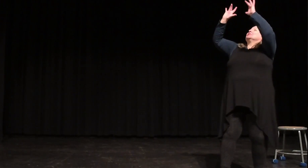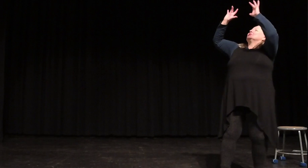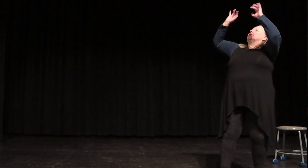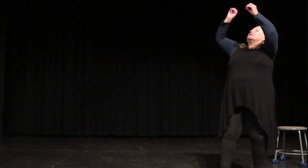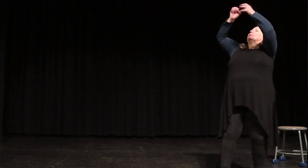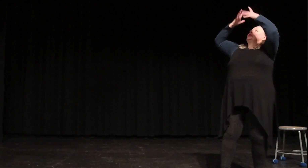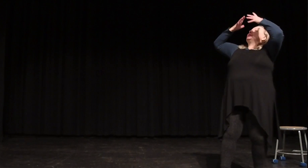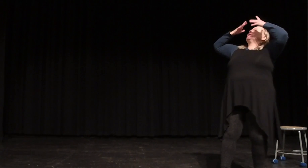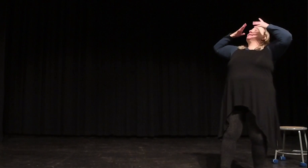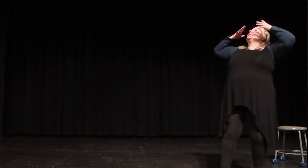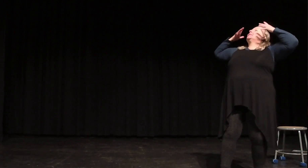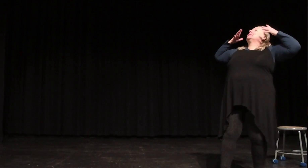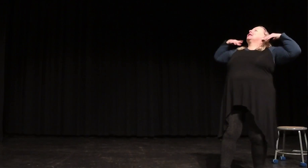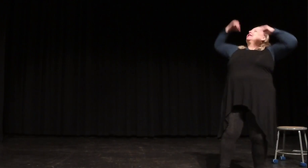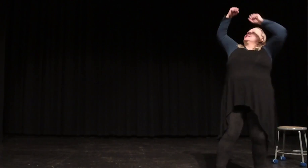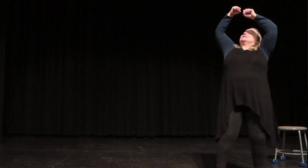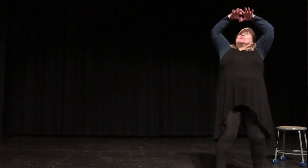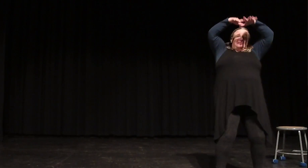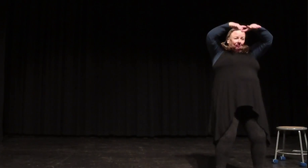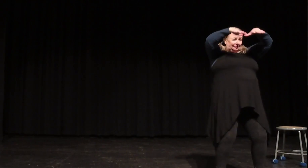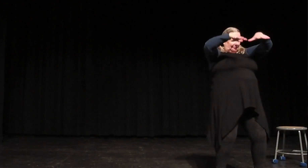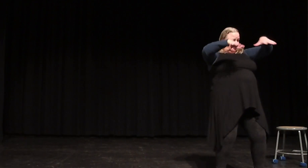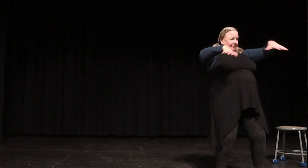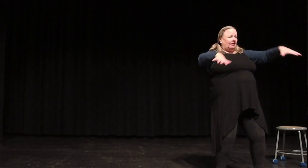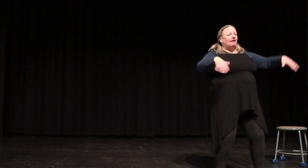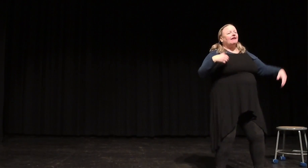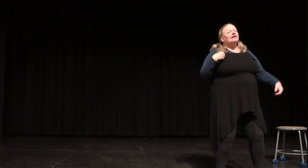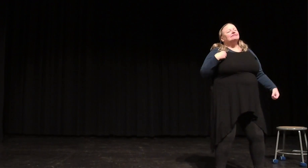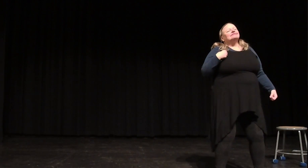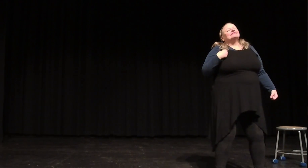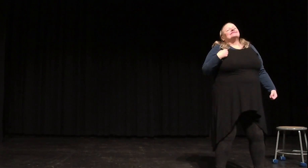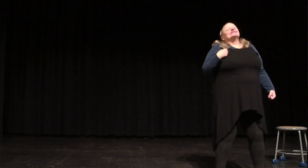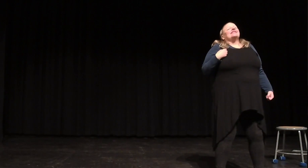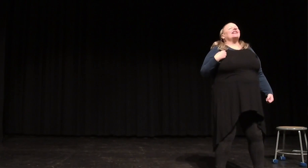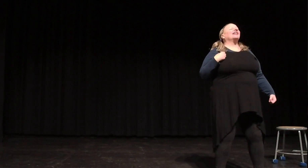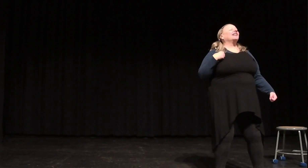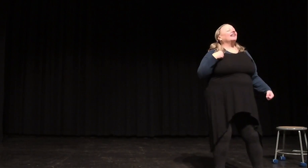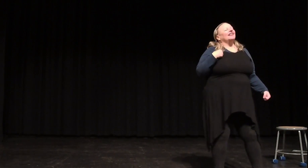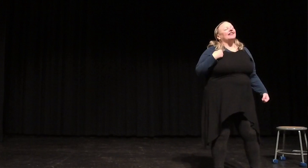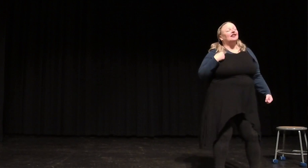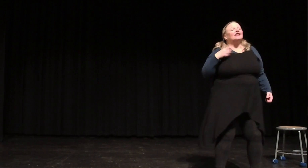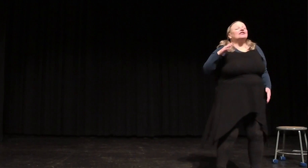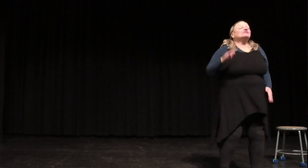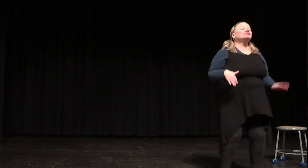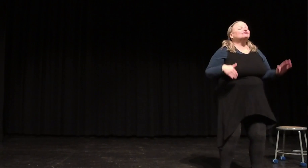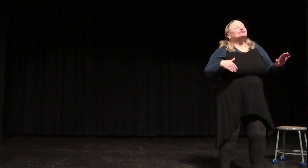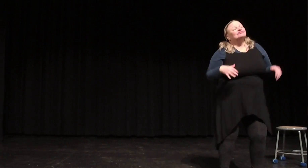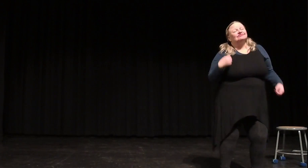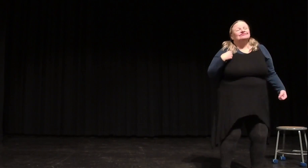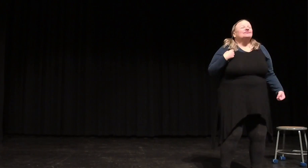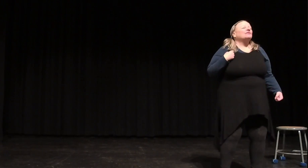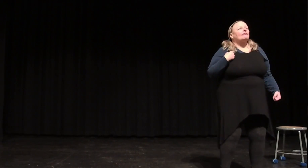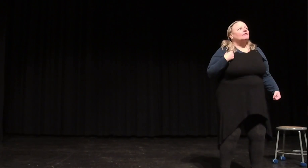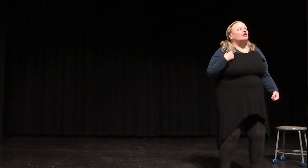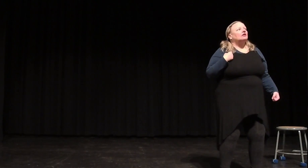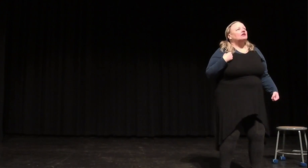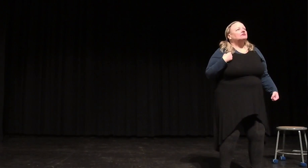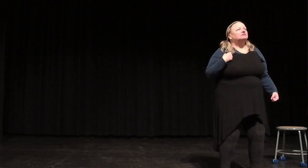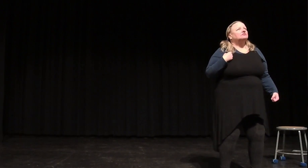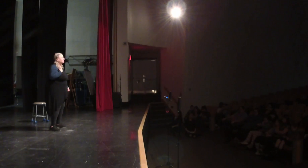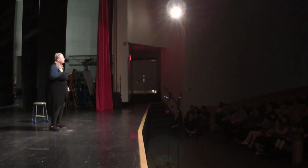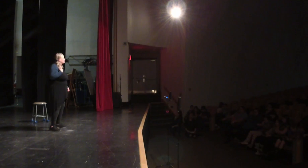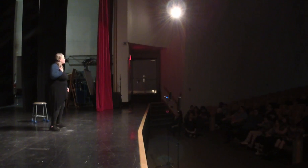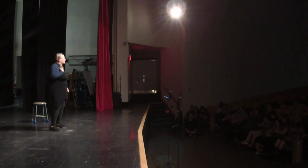beau soleil brillant, rayonnant. Oh, wow! Oh là